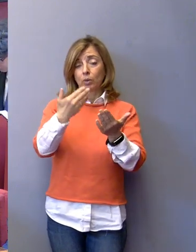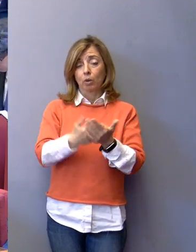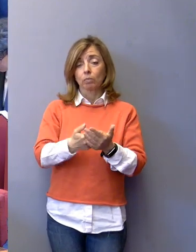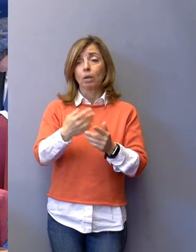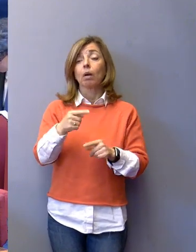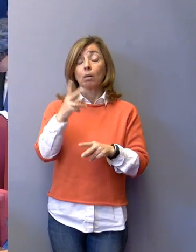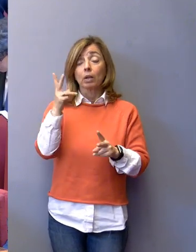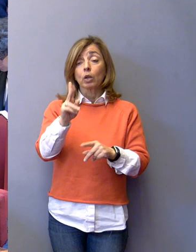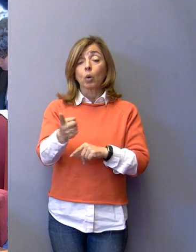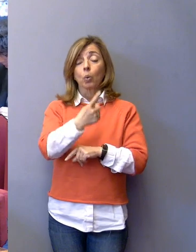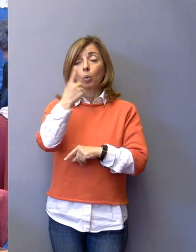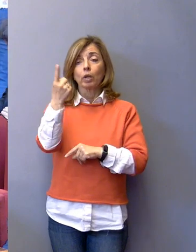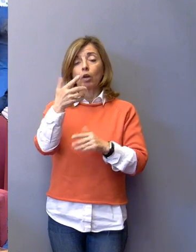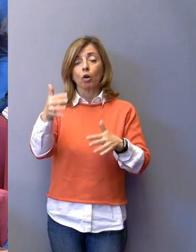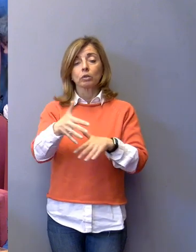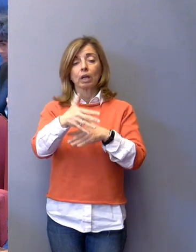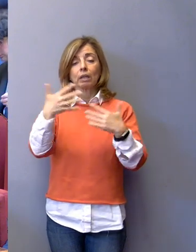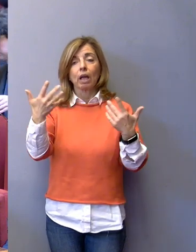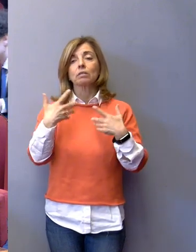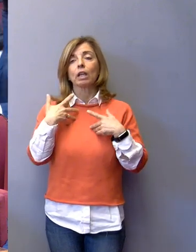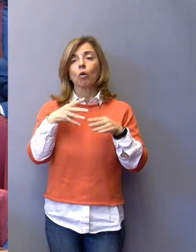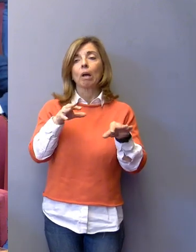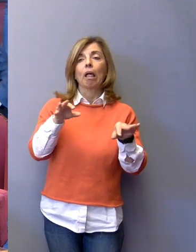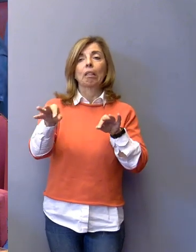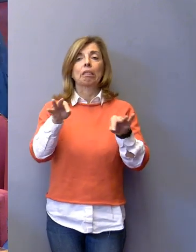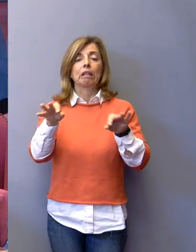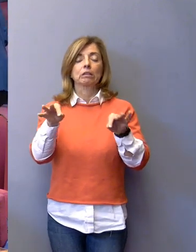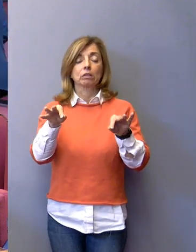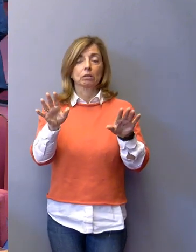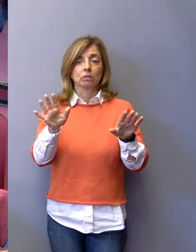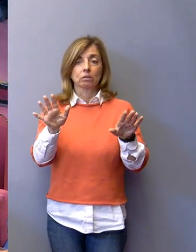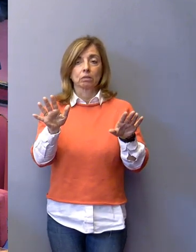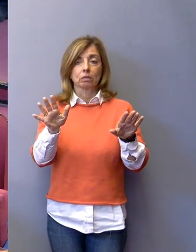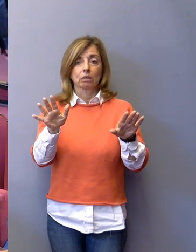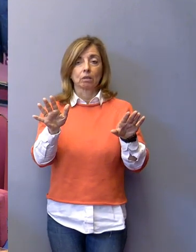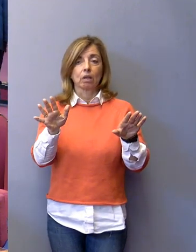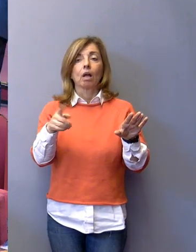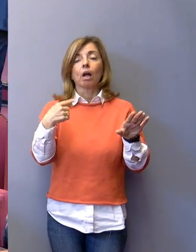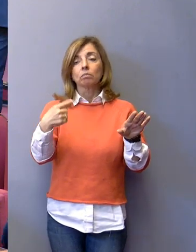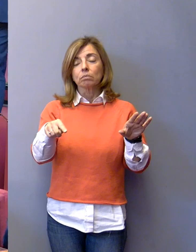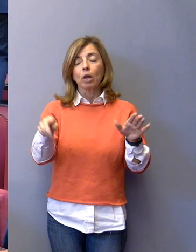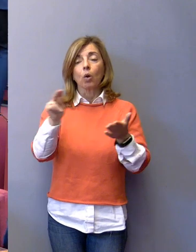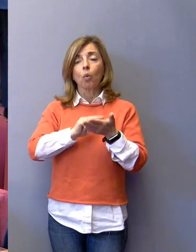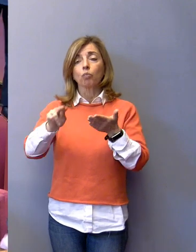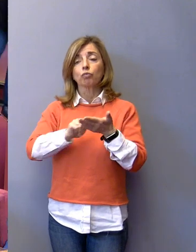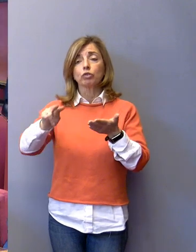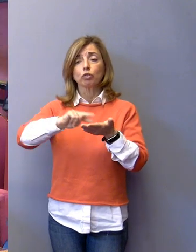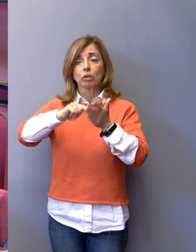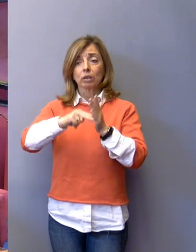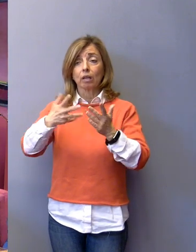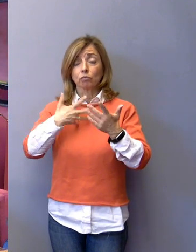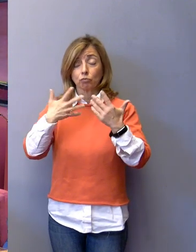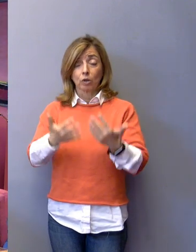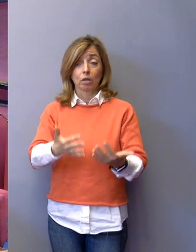cosa che è chiaro è che è tanto discrezionale Cioè alla fine agli uffici tecniche della grande responsabilità in realtà